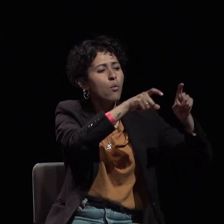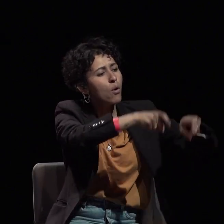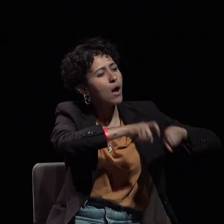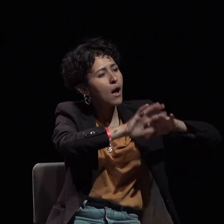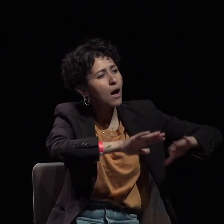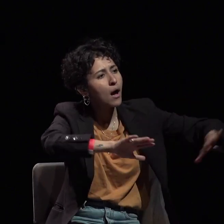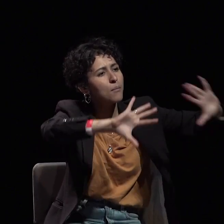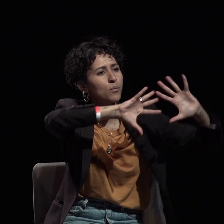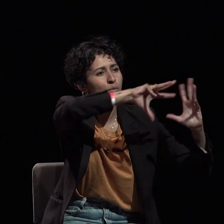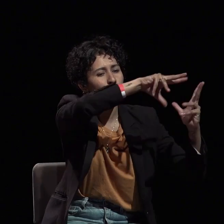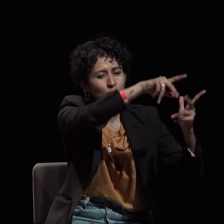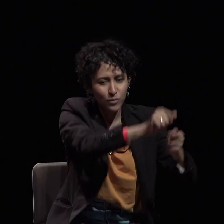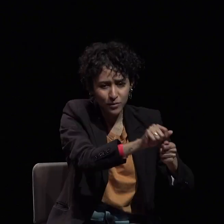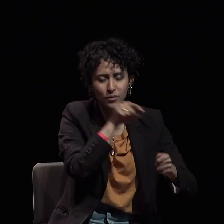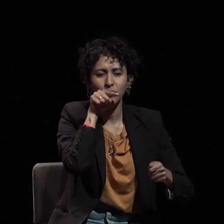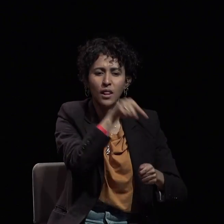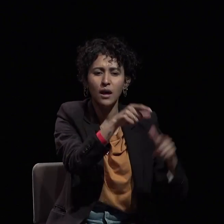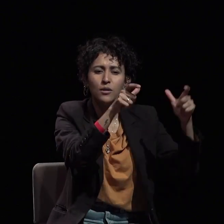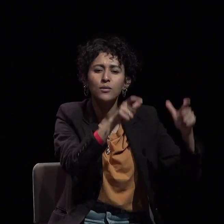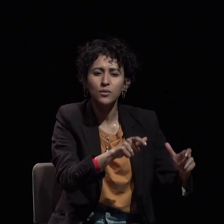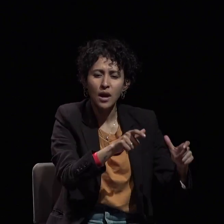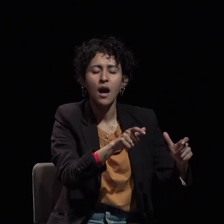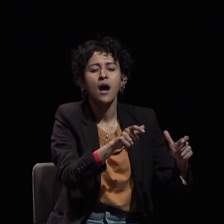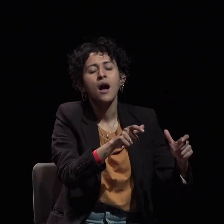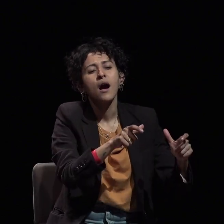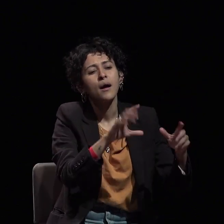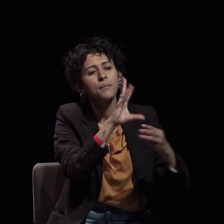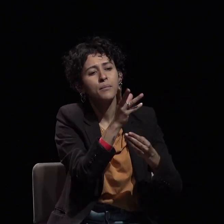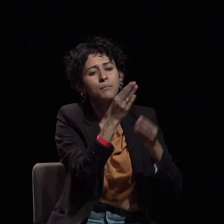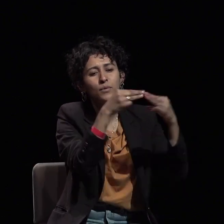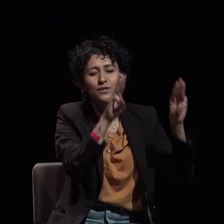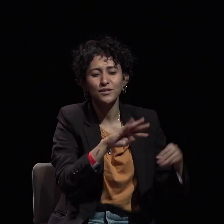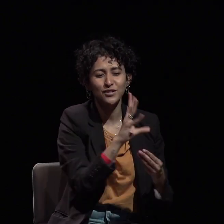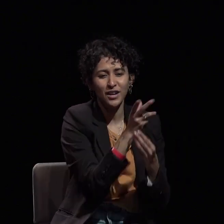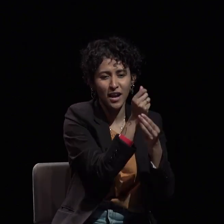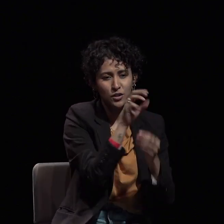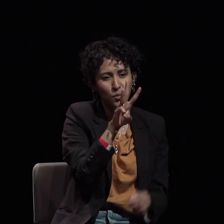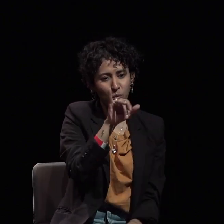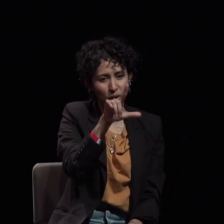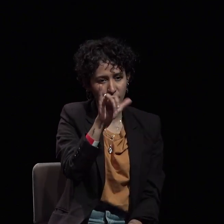Construção, no Museu de Arte do Williams College. Por favor. Pode.